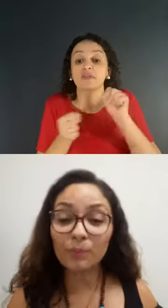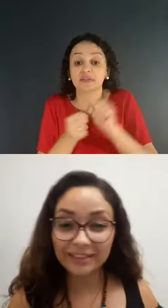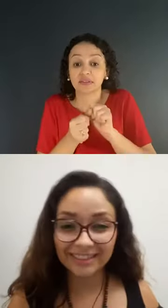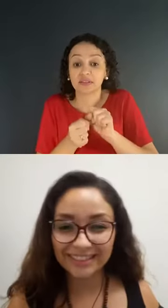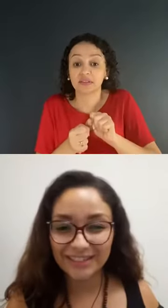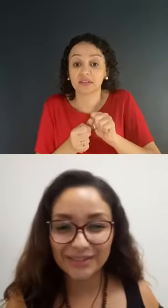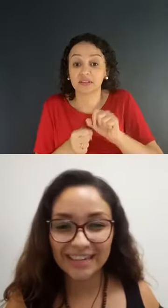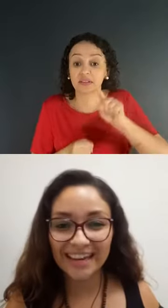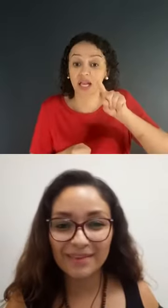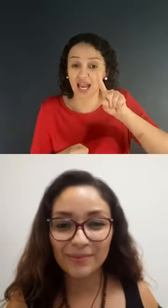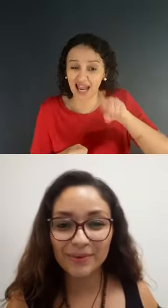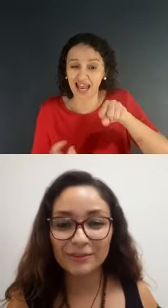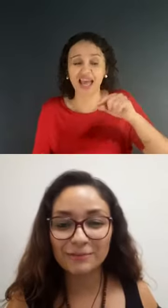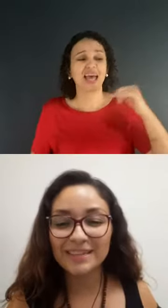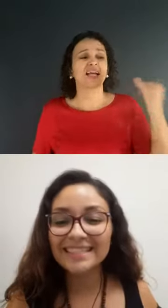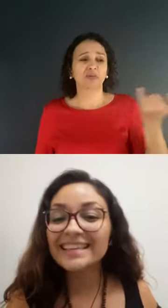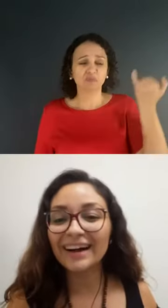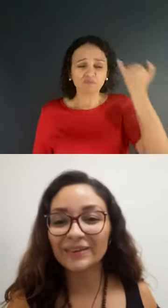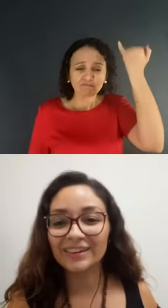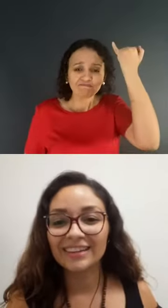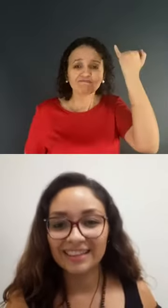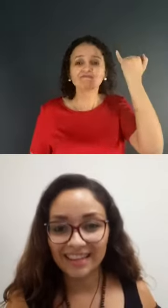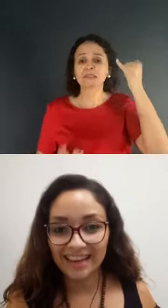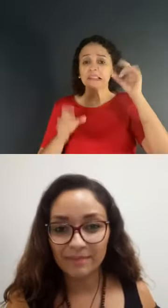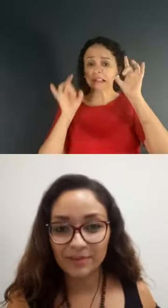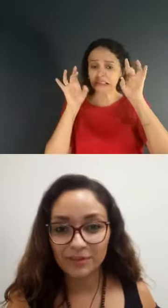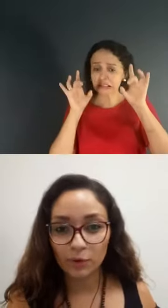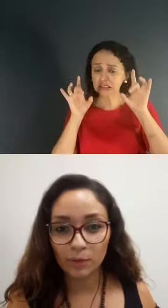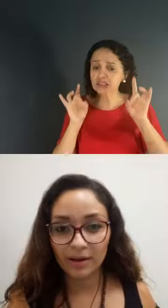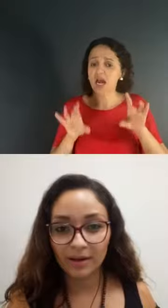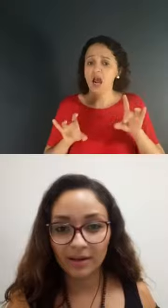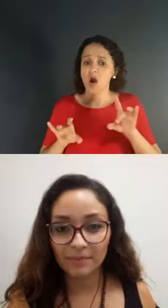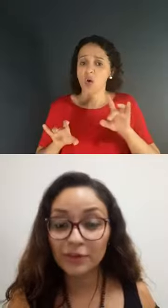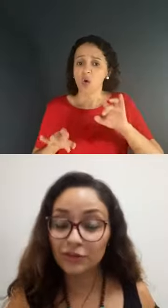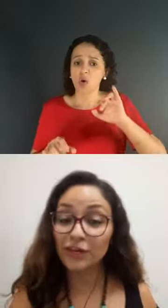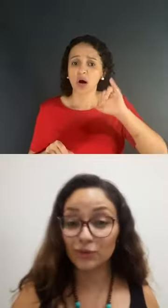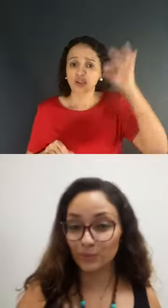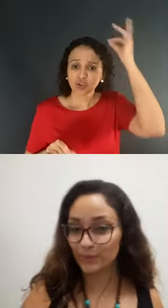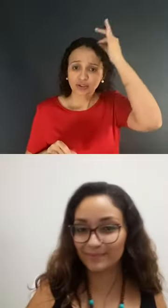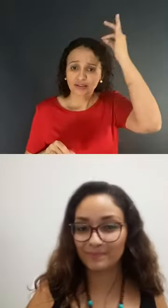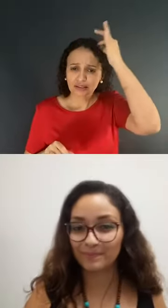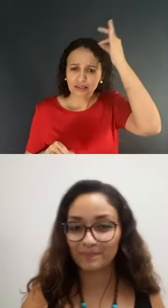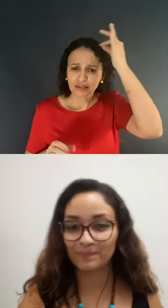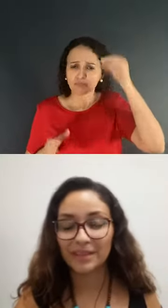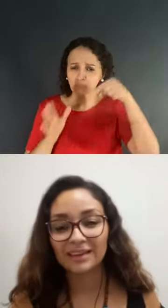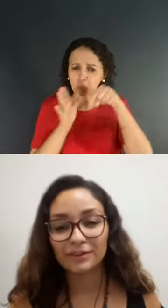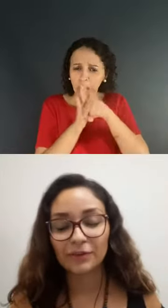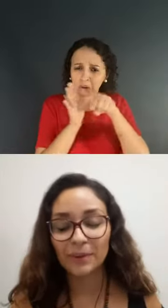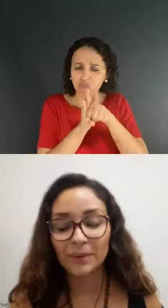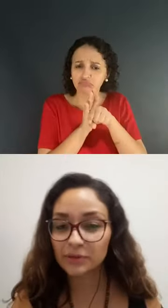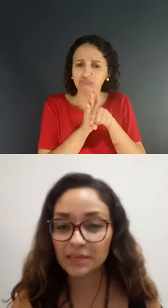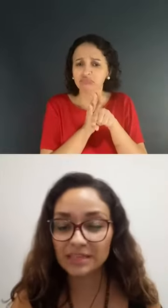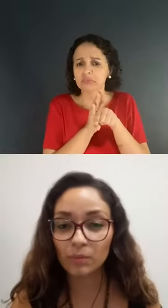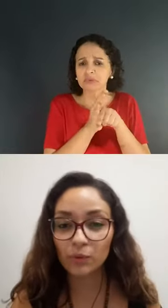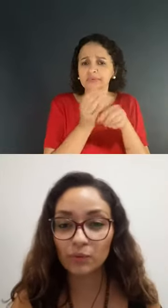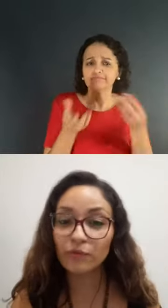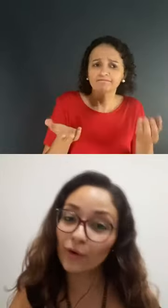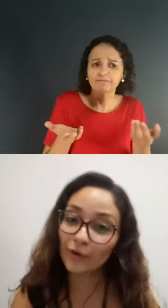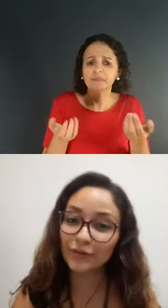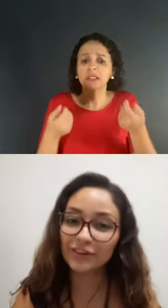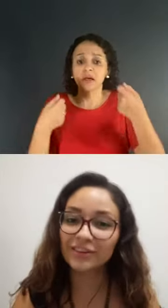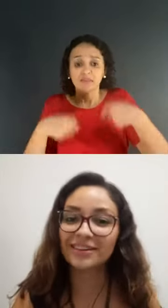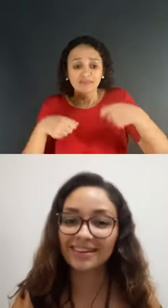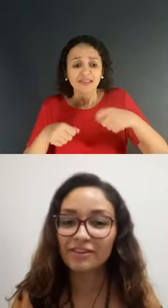muito importante, isso já é muito especial, né? A pessoa pedir ajuda. Falo que a pessoa tem que ser